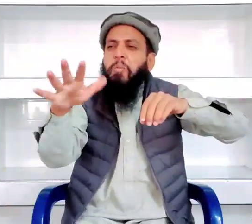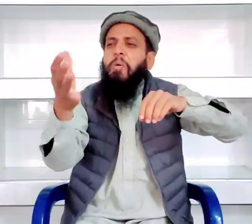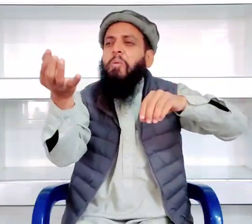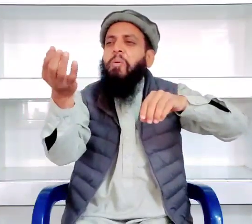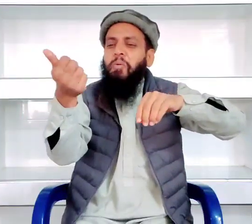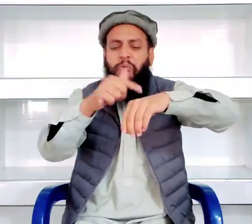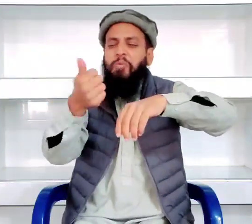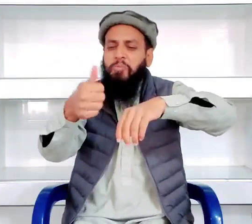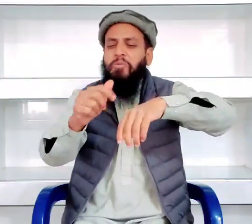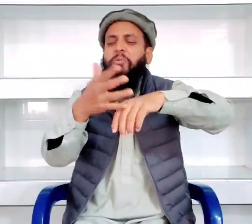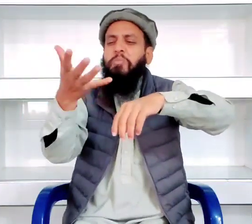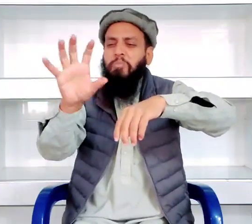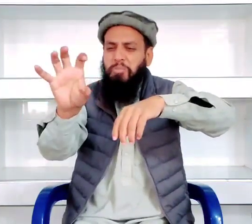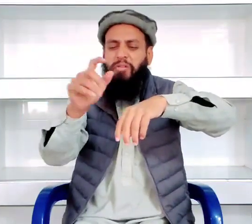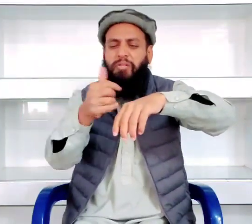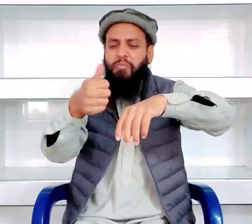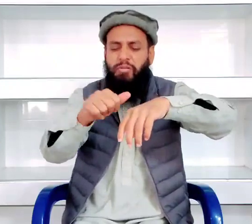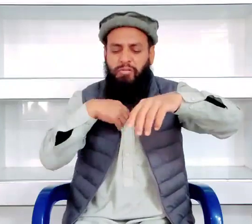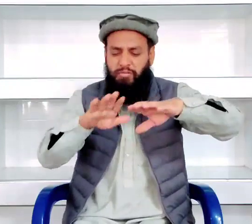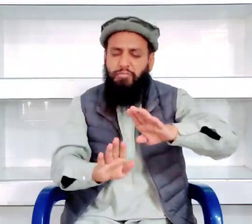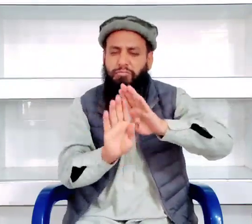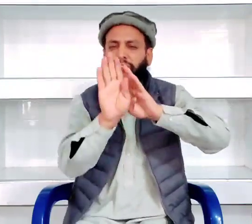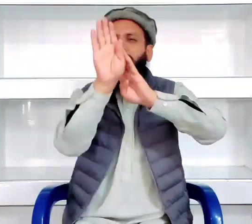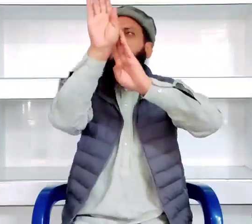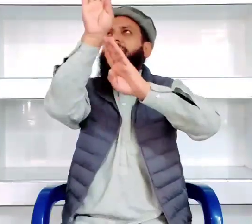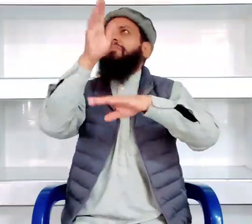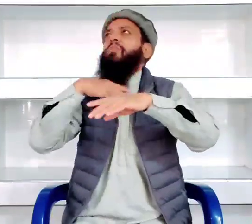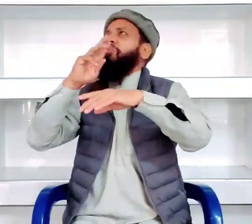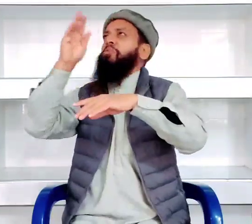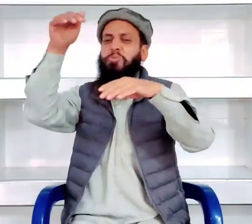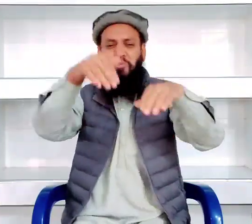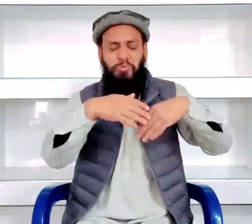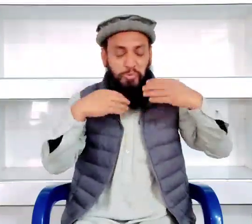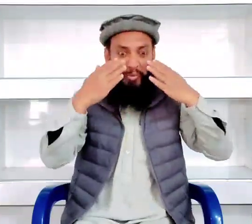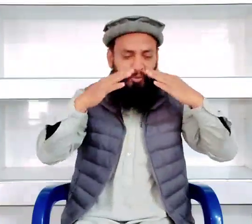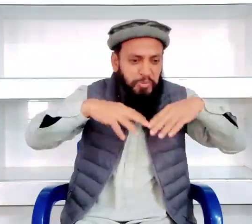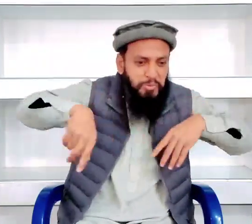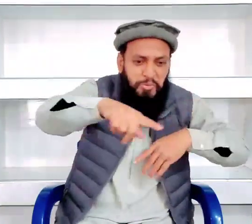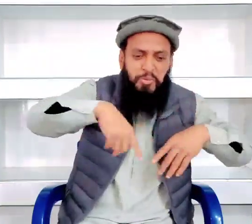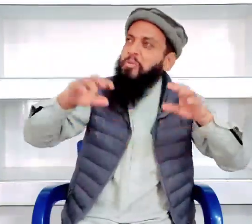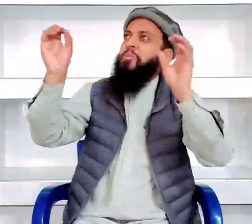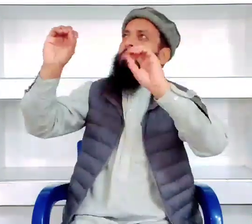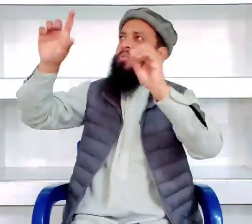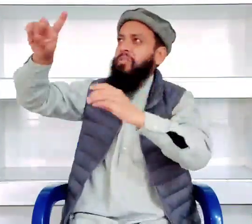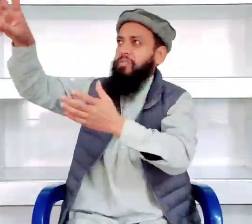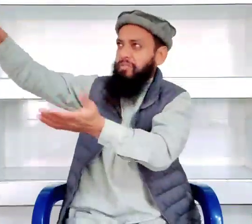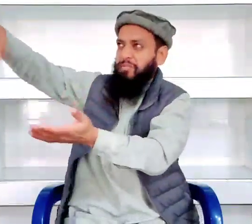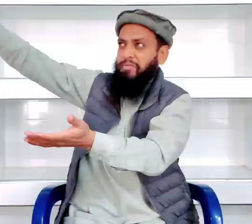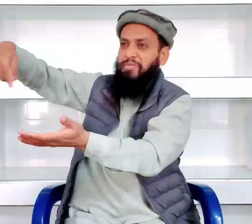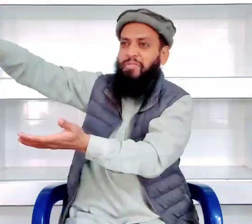کہ کی نہیں ملے گا اس واسطے رسول اللہ صلی اللہ علیہ وسلم نے وہ نہ کھولتے وہ تیرا موت کا لین کو منع فرمایا